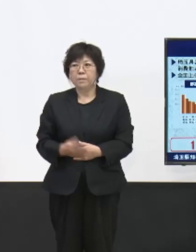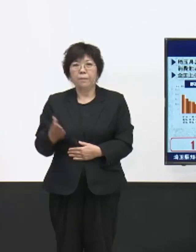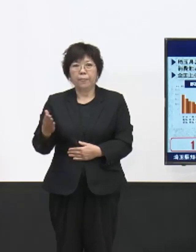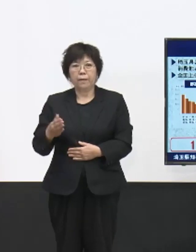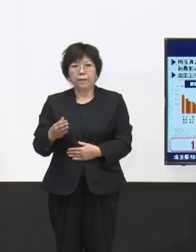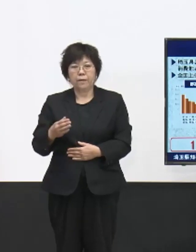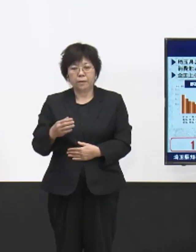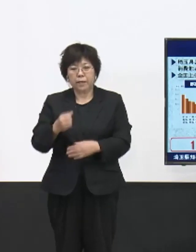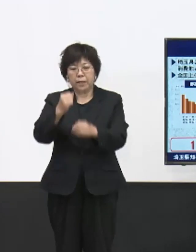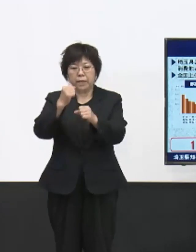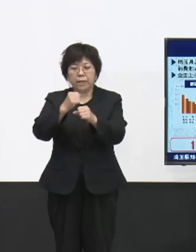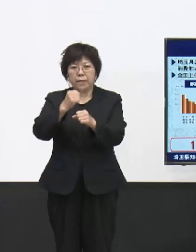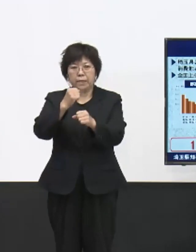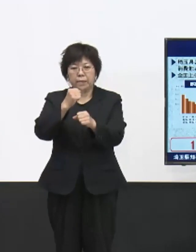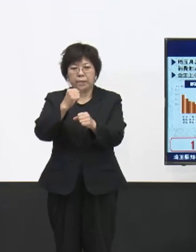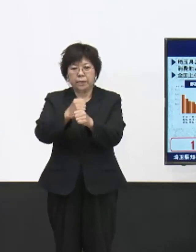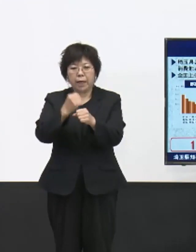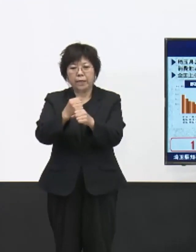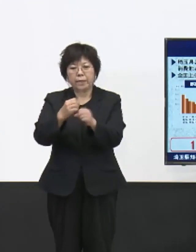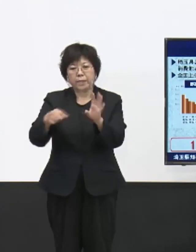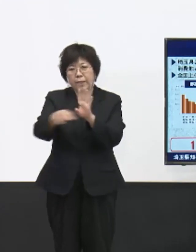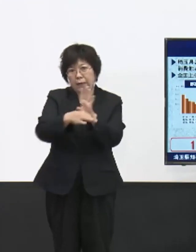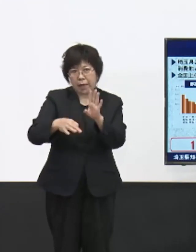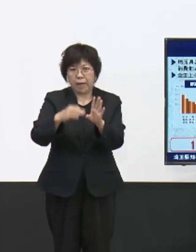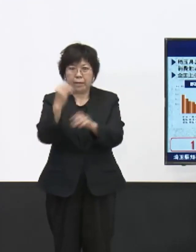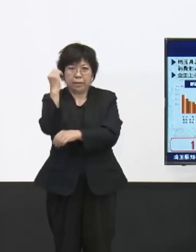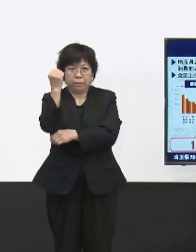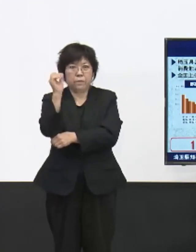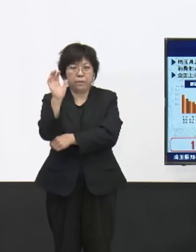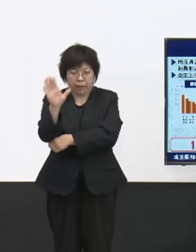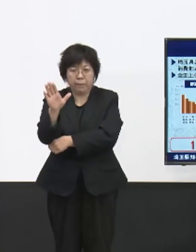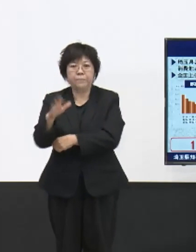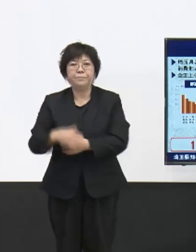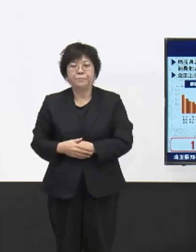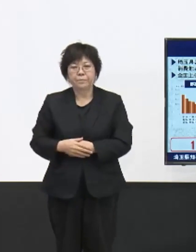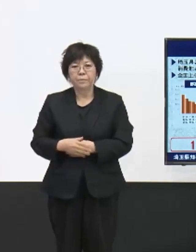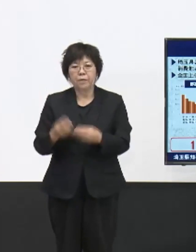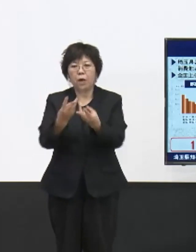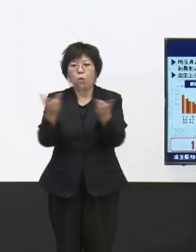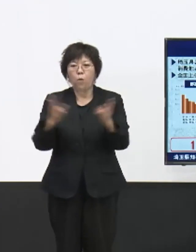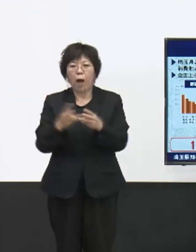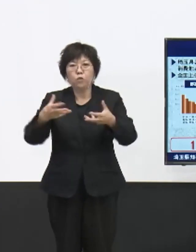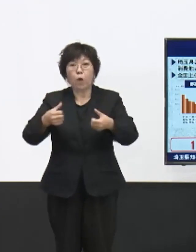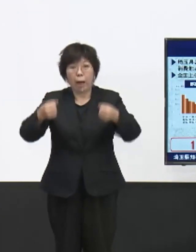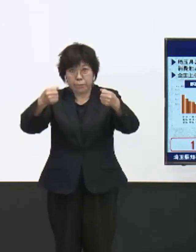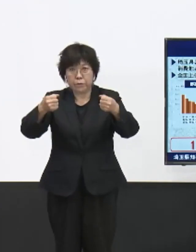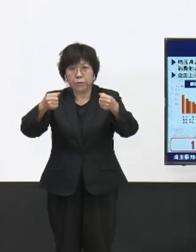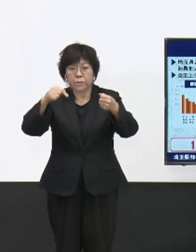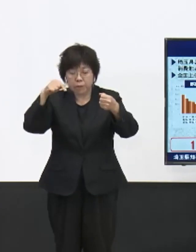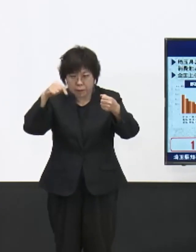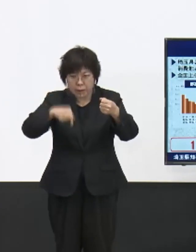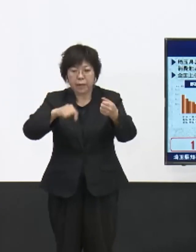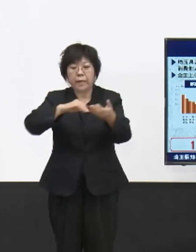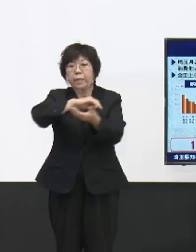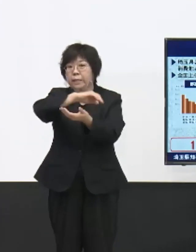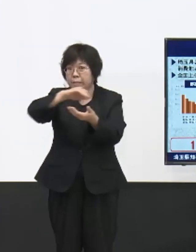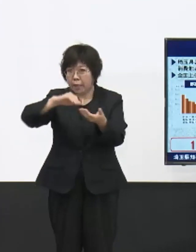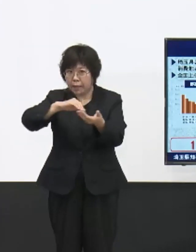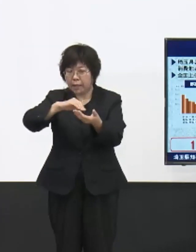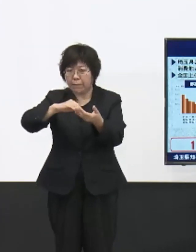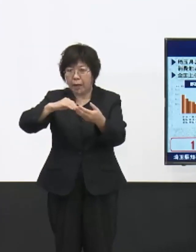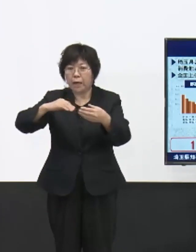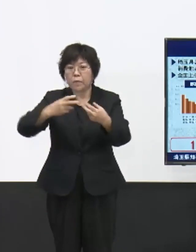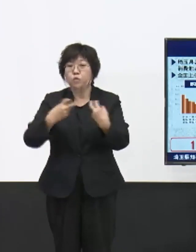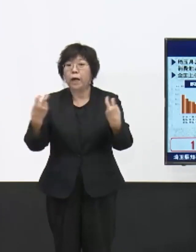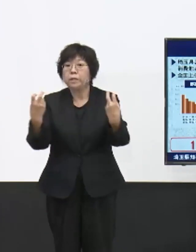産経新聞の中村です。よろしくお願いいたします。ワールドカップのアジア最終予選での埼玉スタジアム使用についてお伺いいた